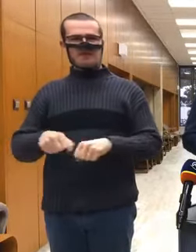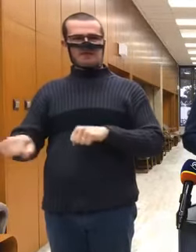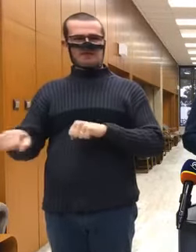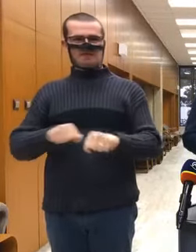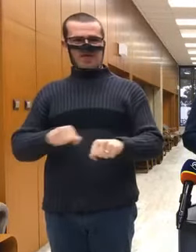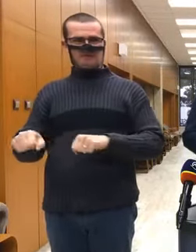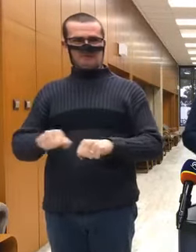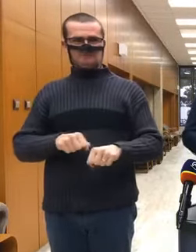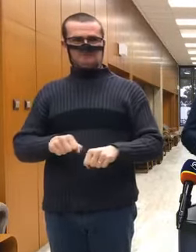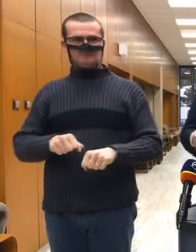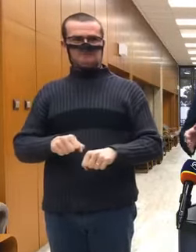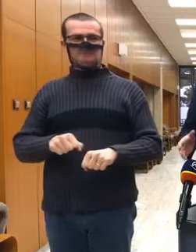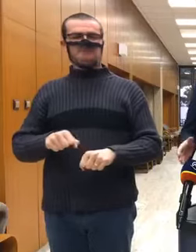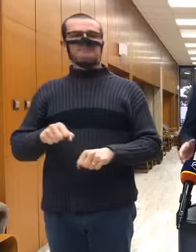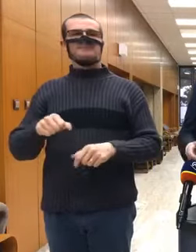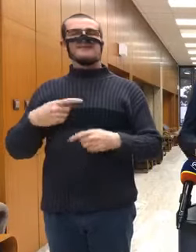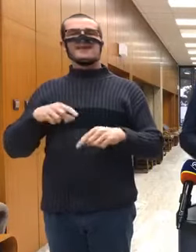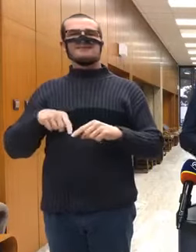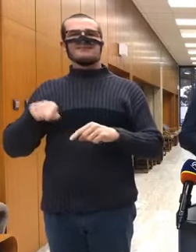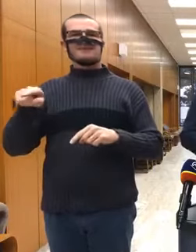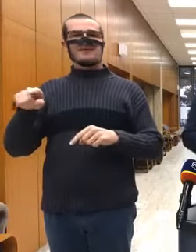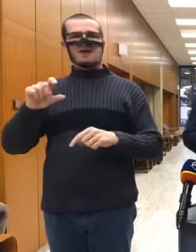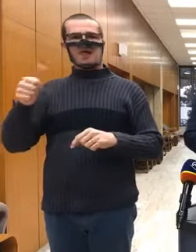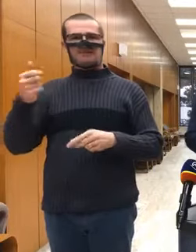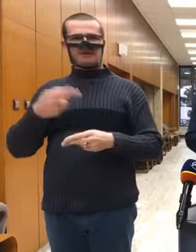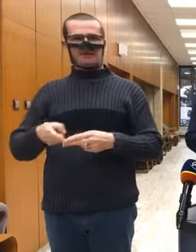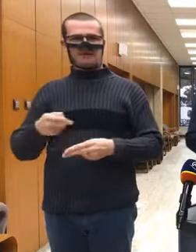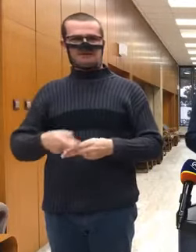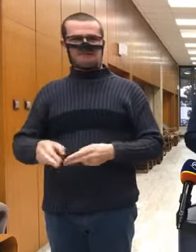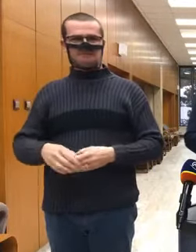vláda a nie hlavný hygienik.